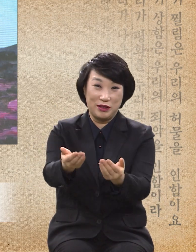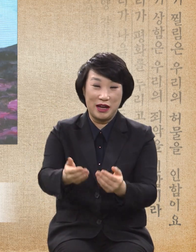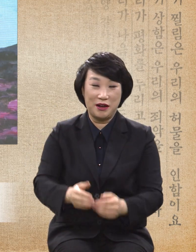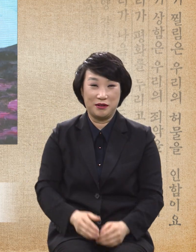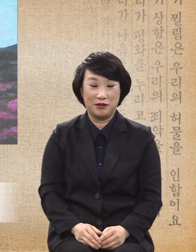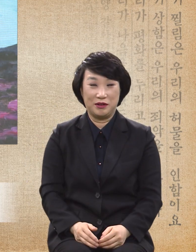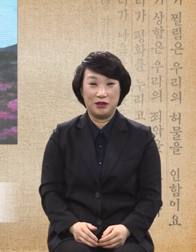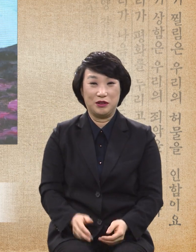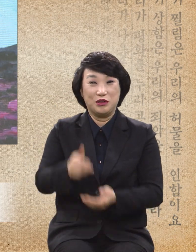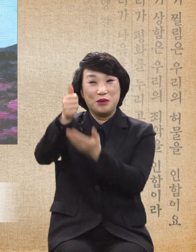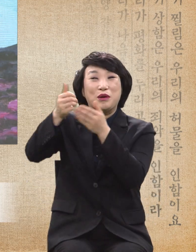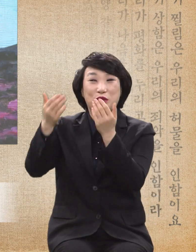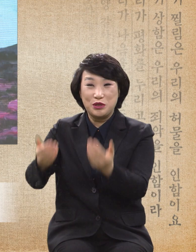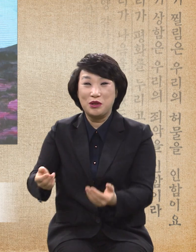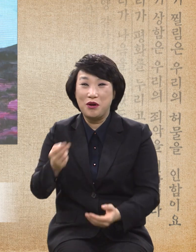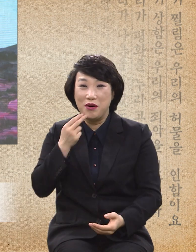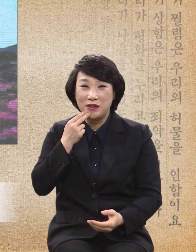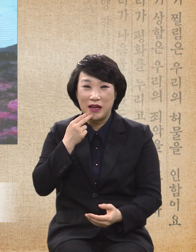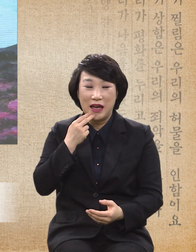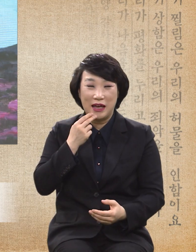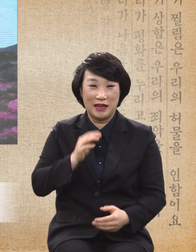응답하리라. 나를 쉬지 말게.